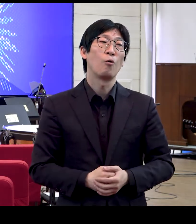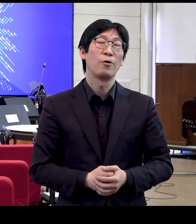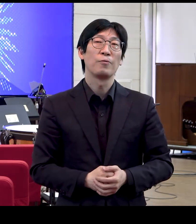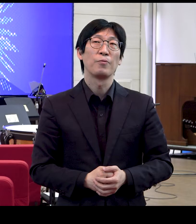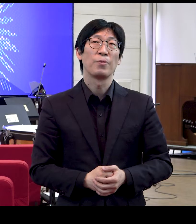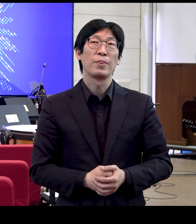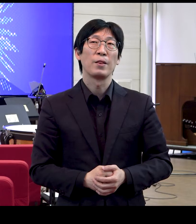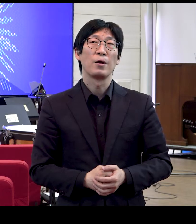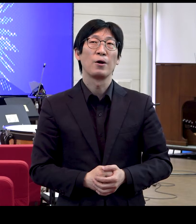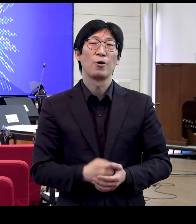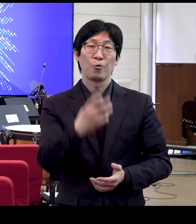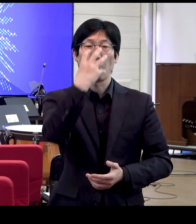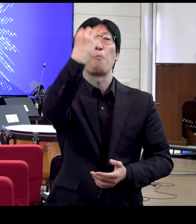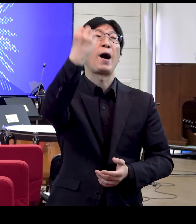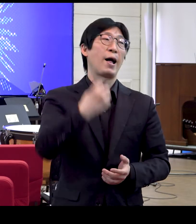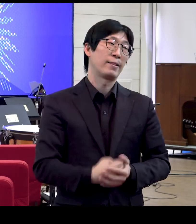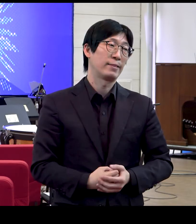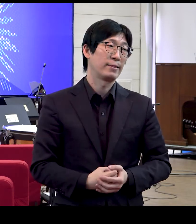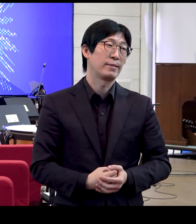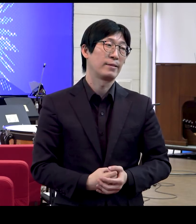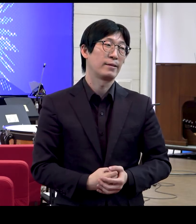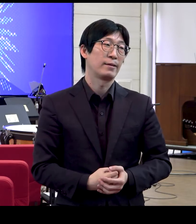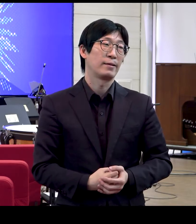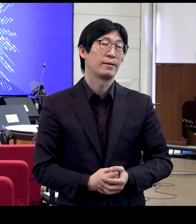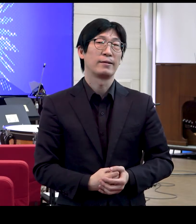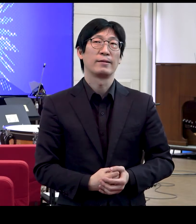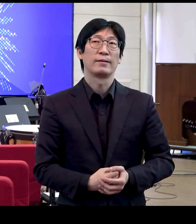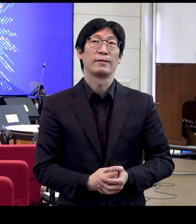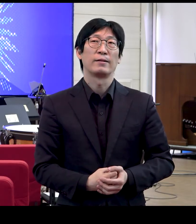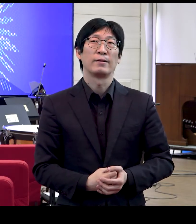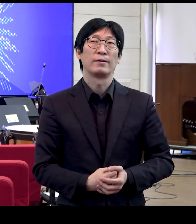가지더라고요. 바로 교만해서 그렇습니다.